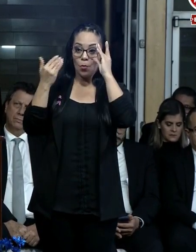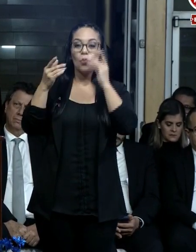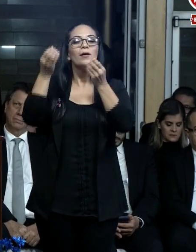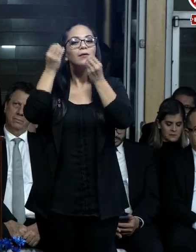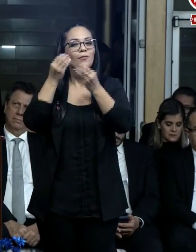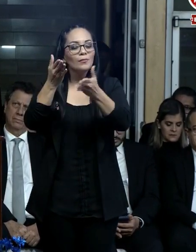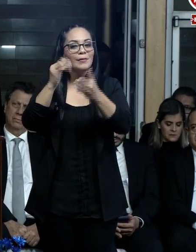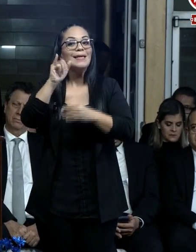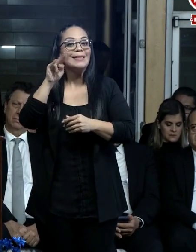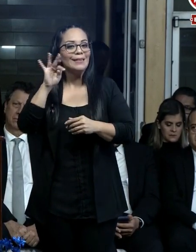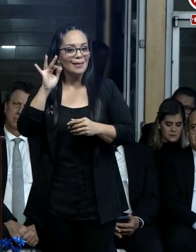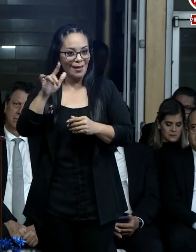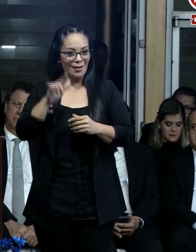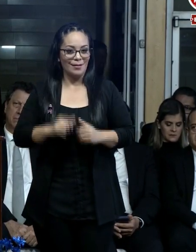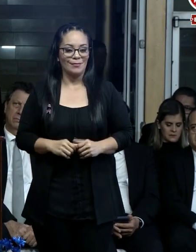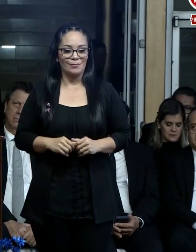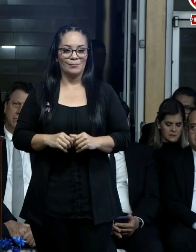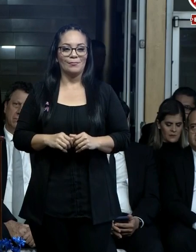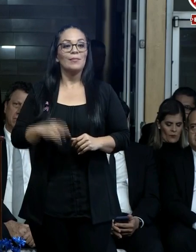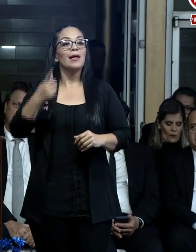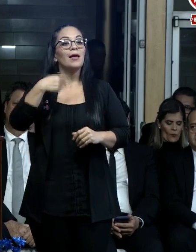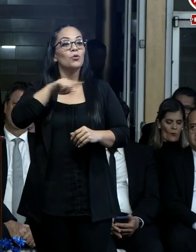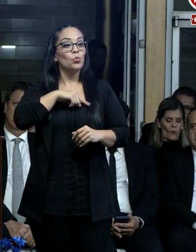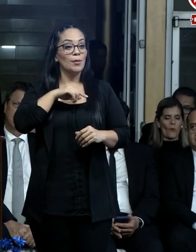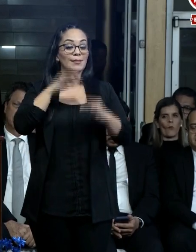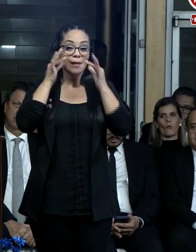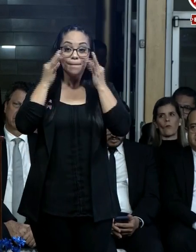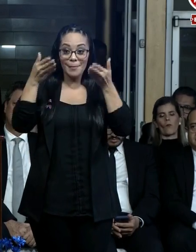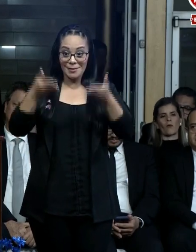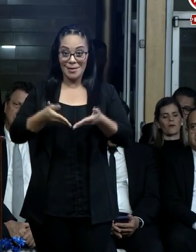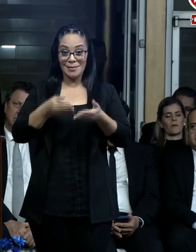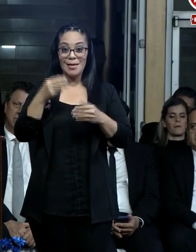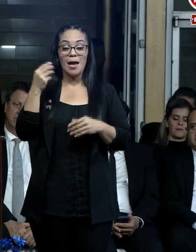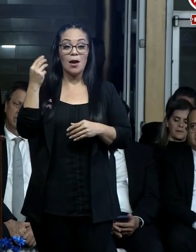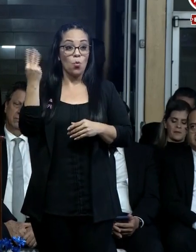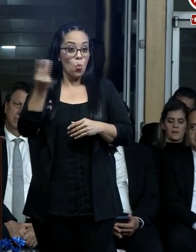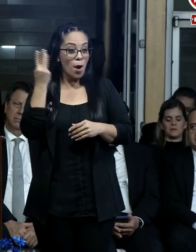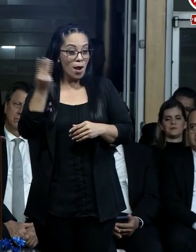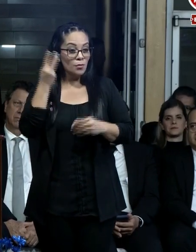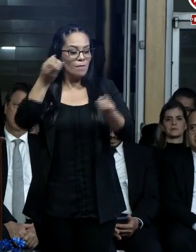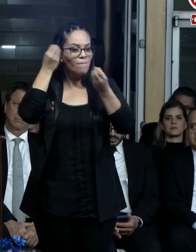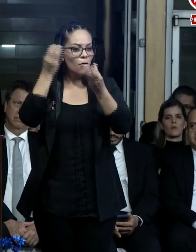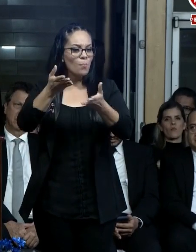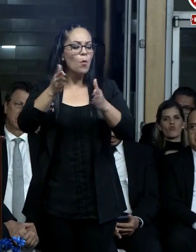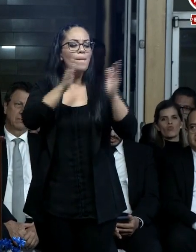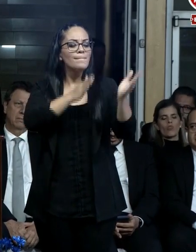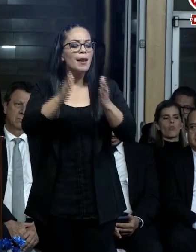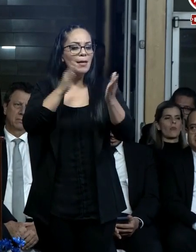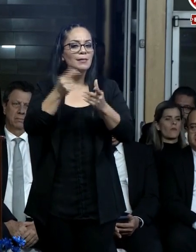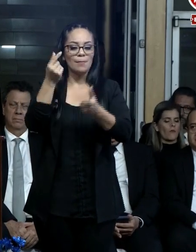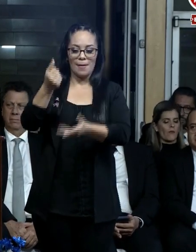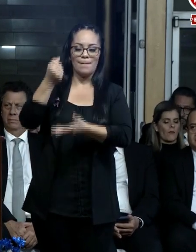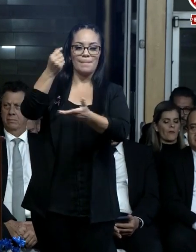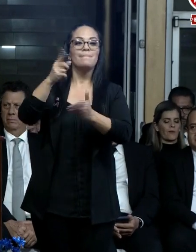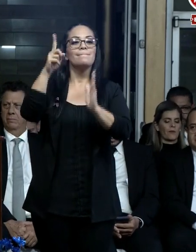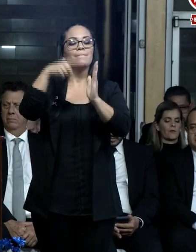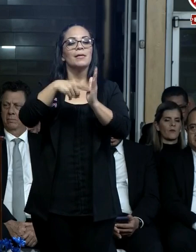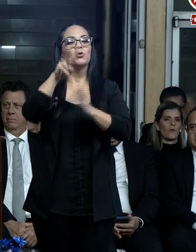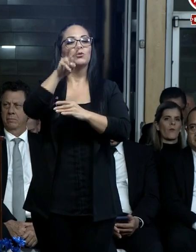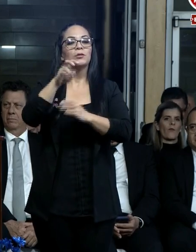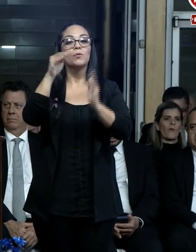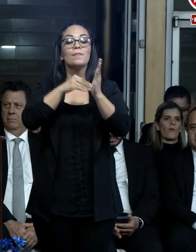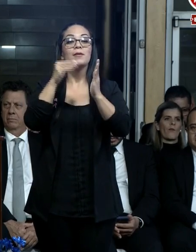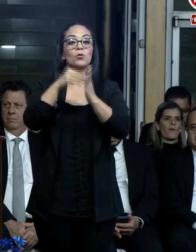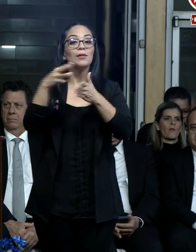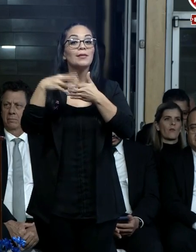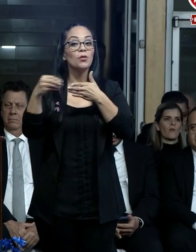Hace poco anunció Intel en nuestra presencia en Washington planes para invertir 1.200